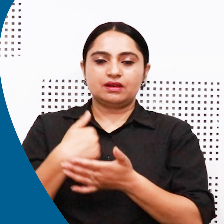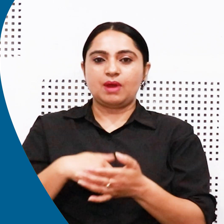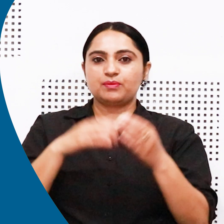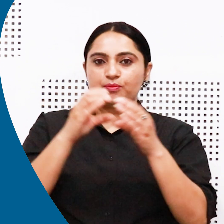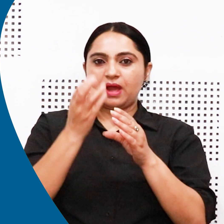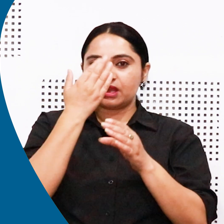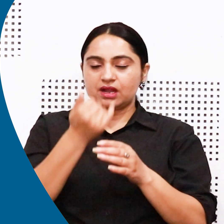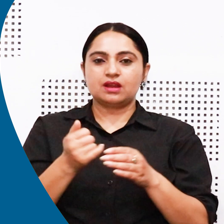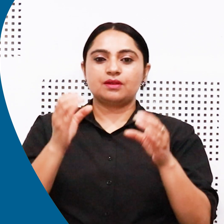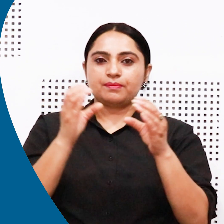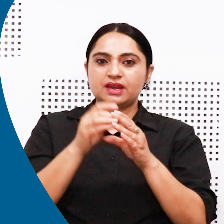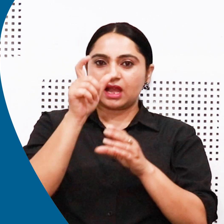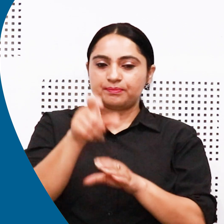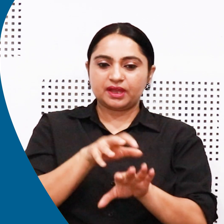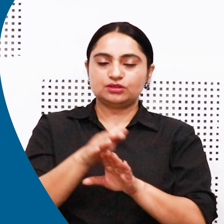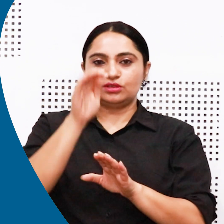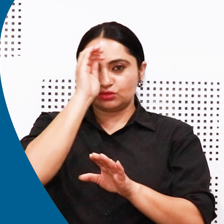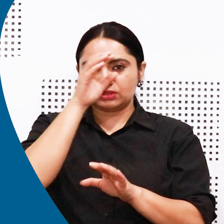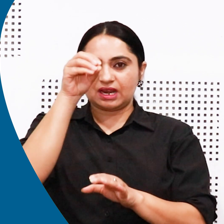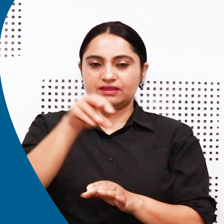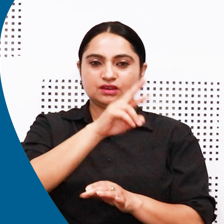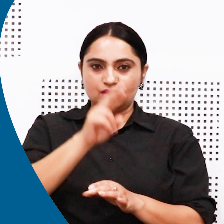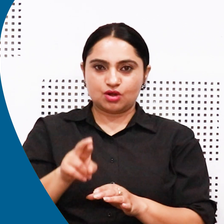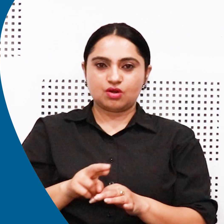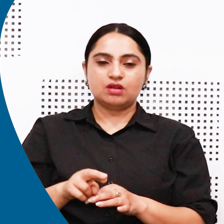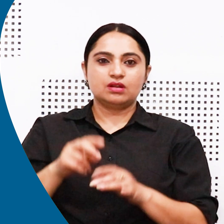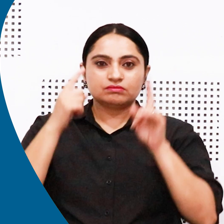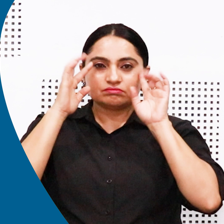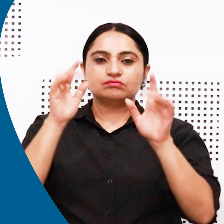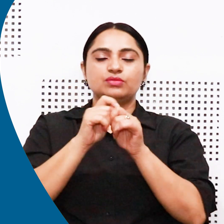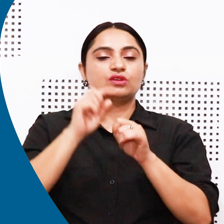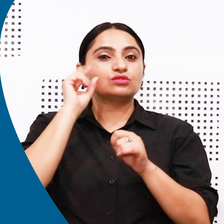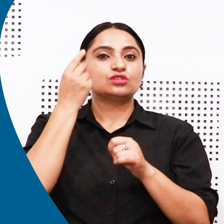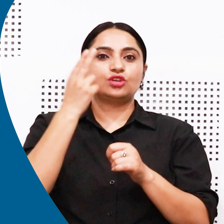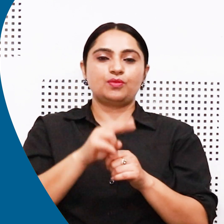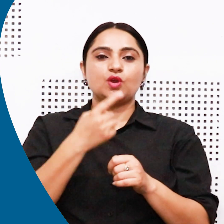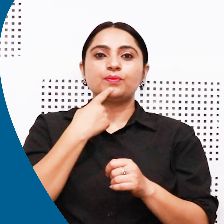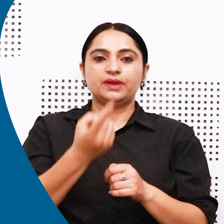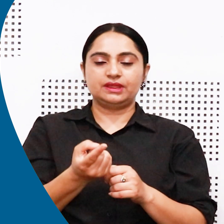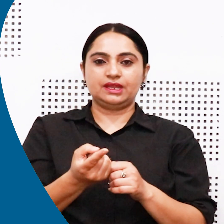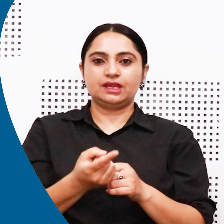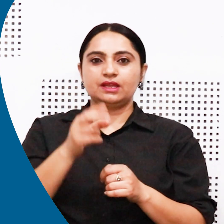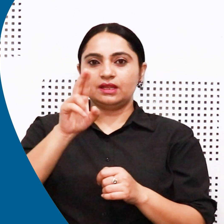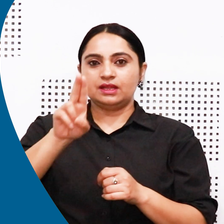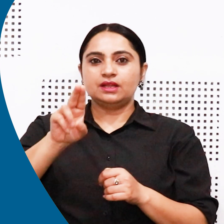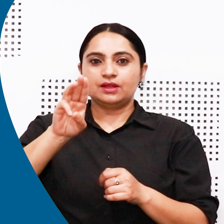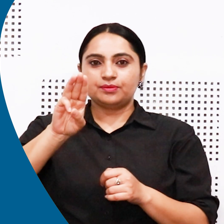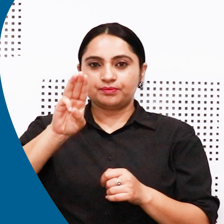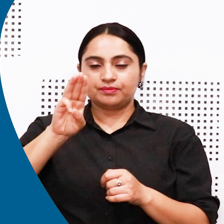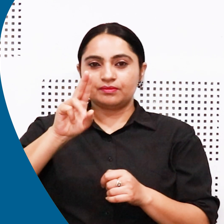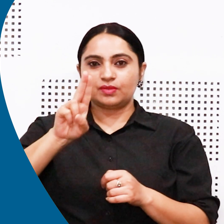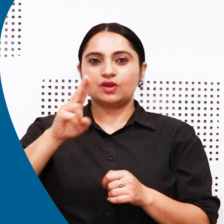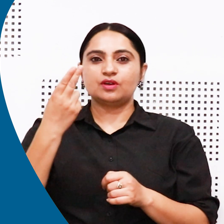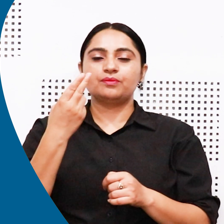कारण पालिकावासीलाई सूचना दिन र सजग बनाउन सजिलो भएको बताउँदै भीमेश्वर 3 का